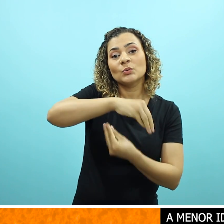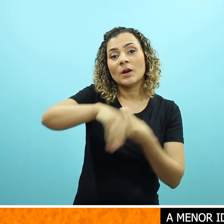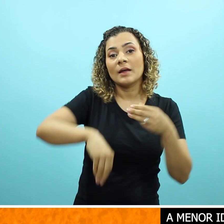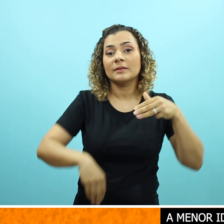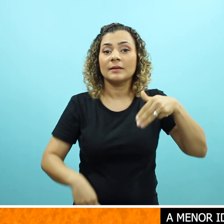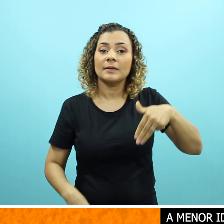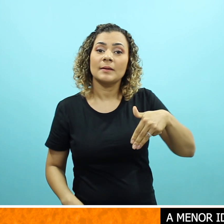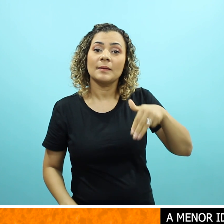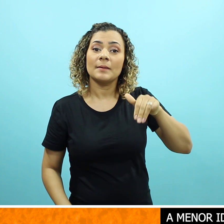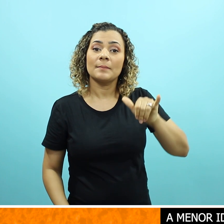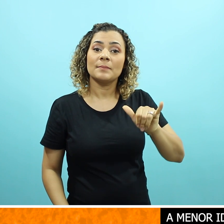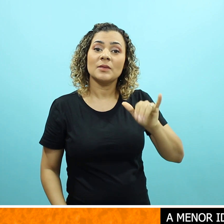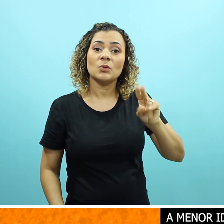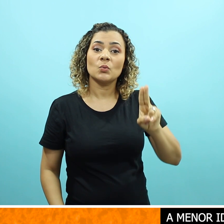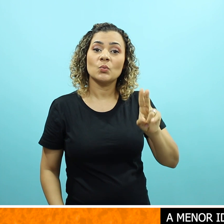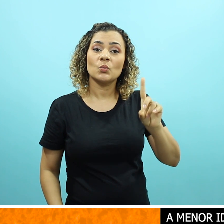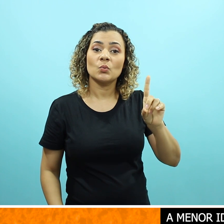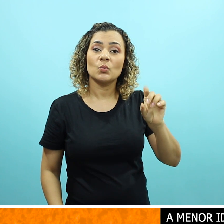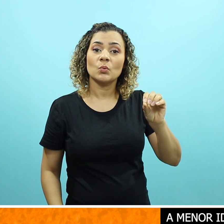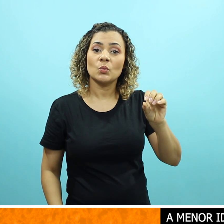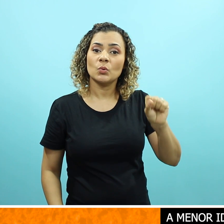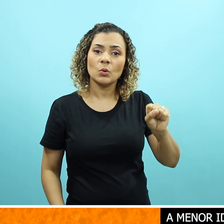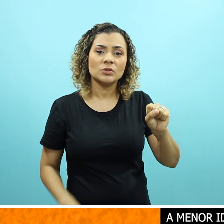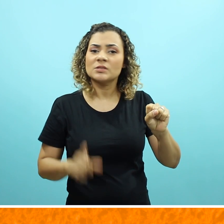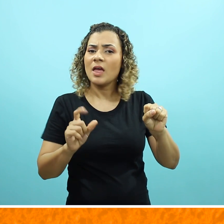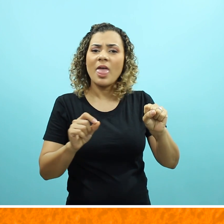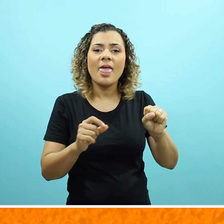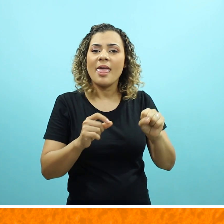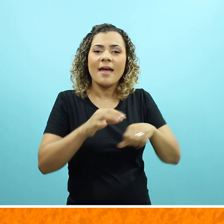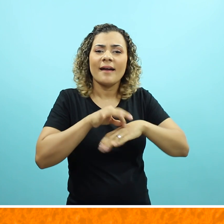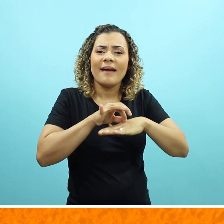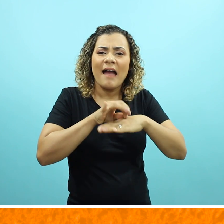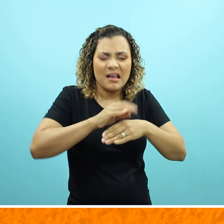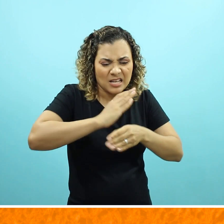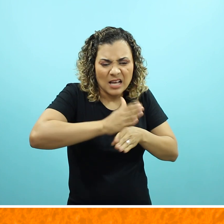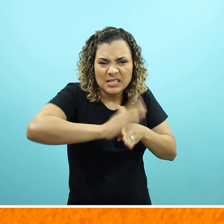a menor ideia de como prepará-la.